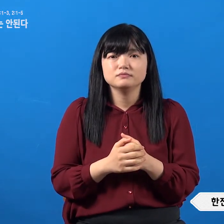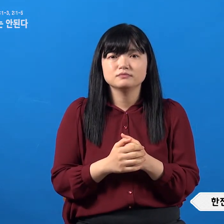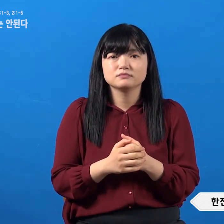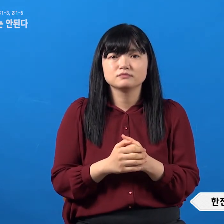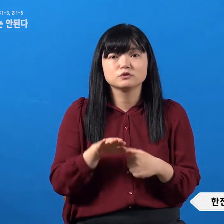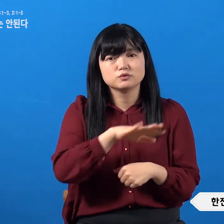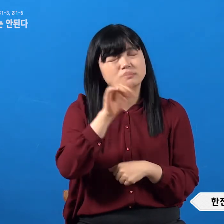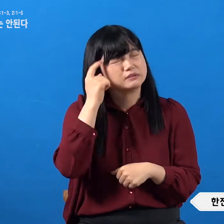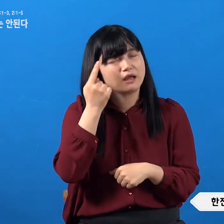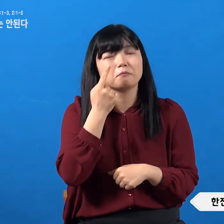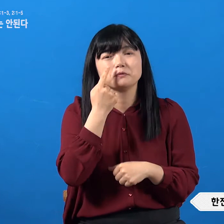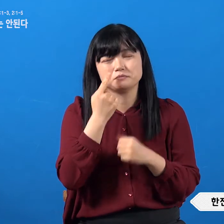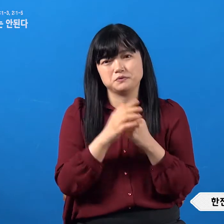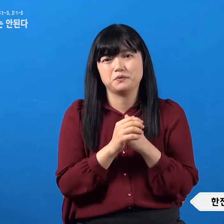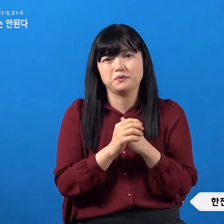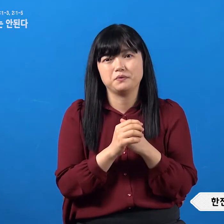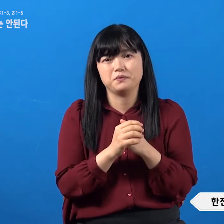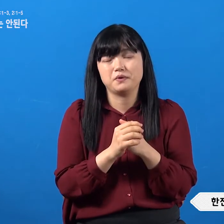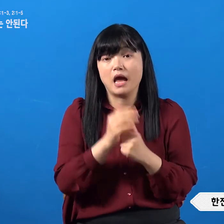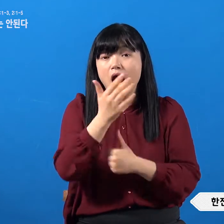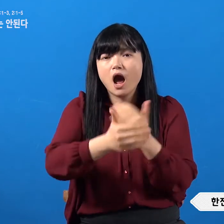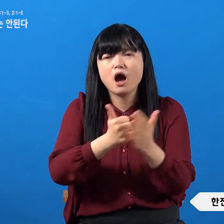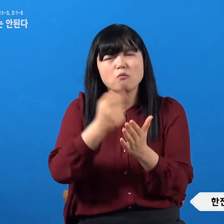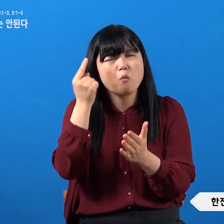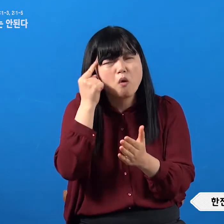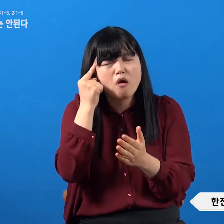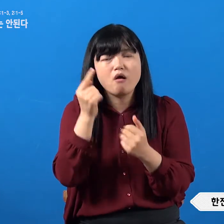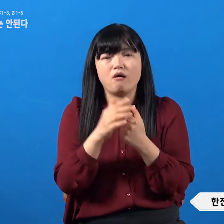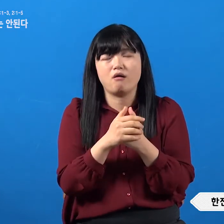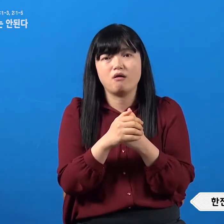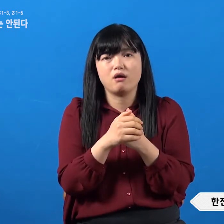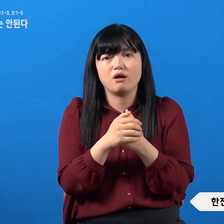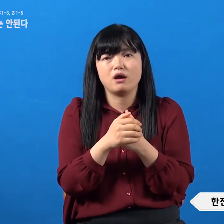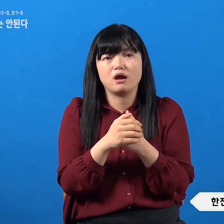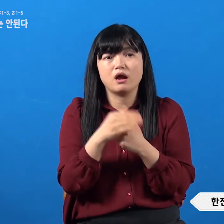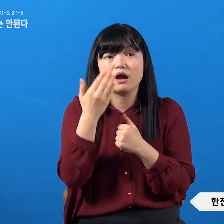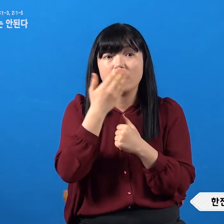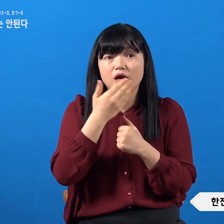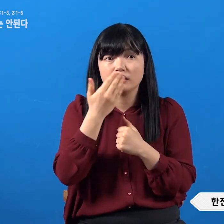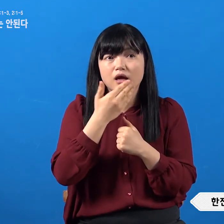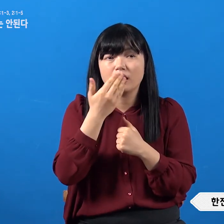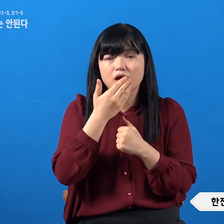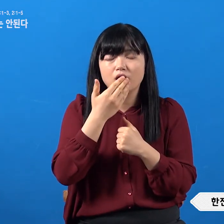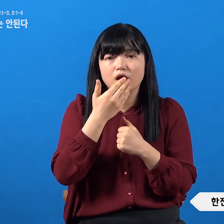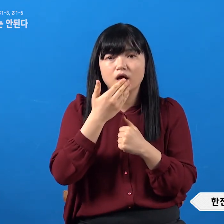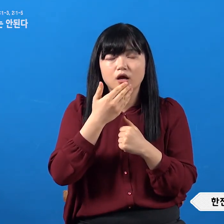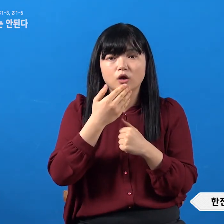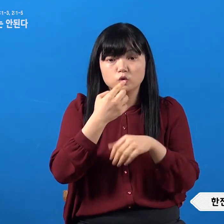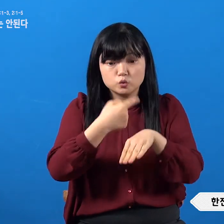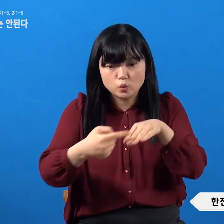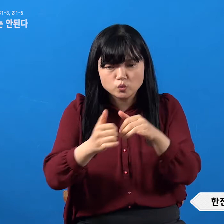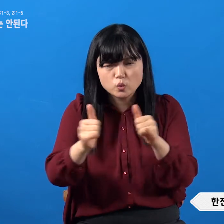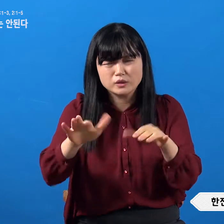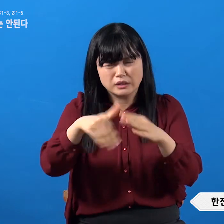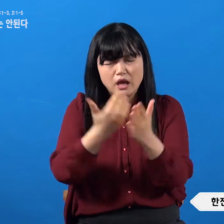우선의 생각을 해보십시다. 하나님은 왜 가나안 족속을 다 몰아내라고